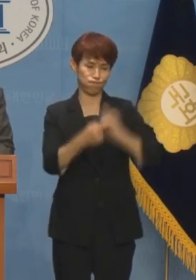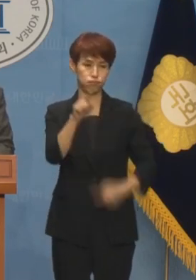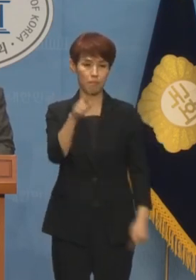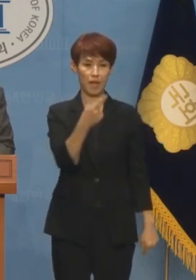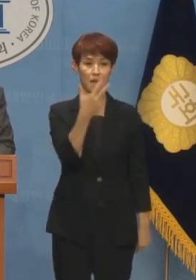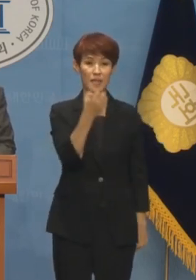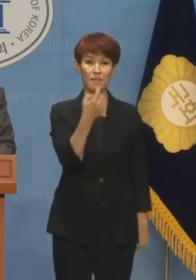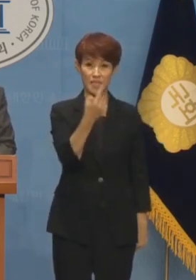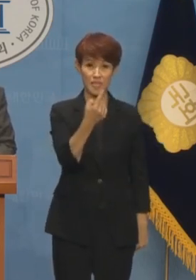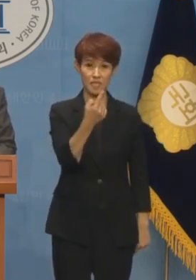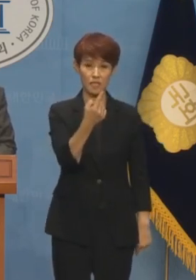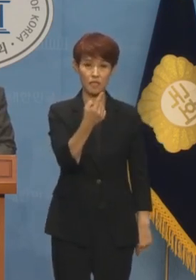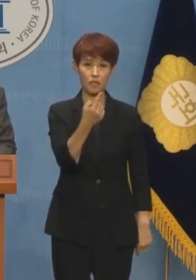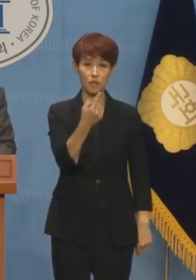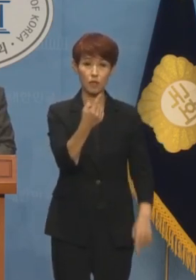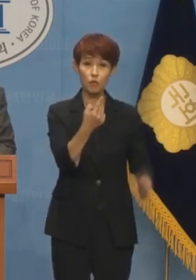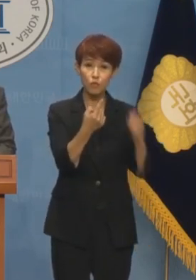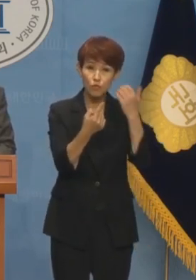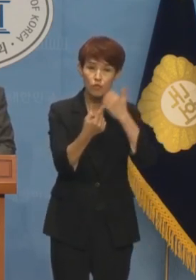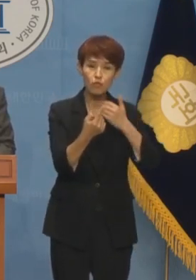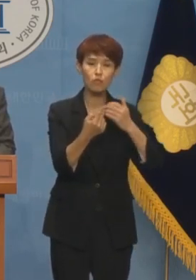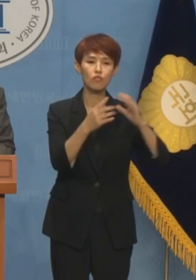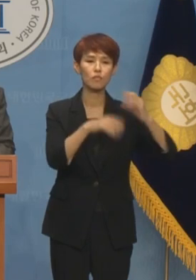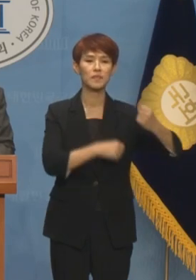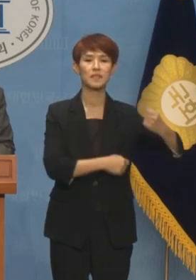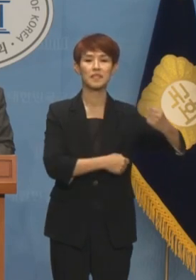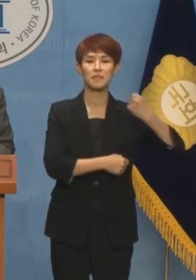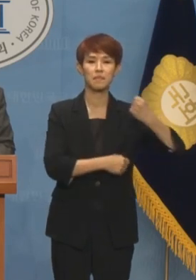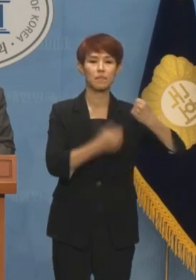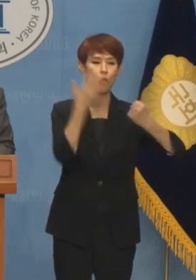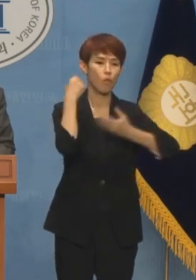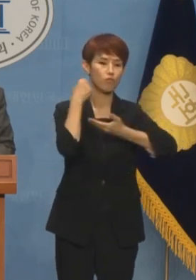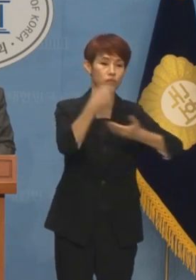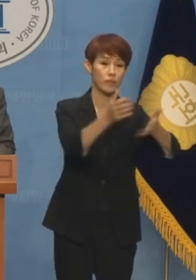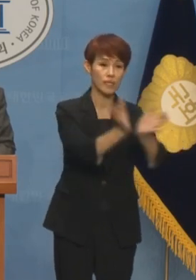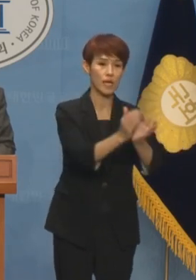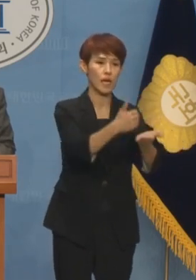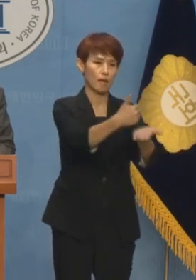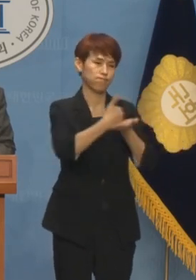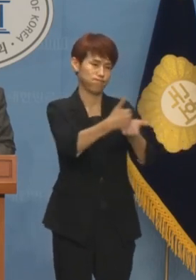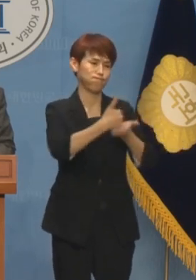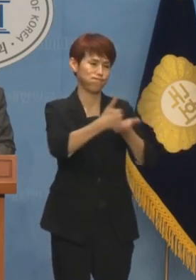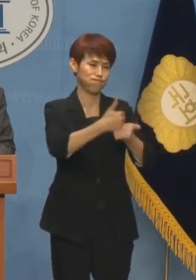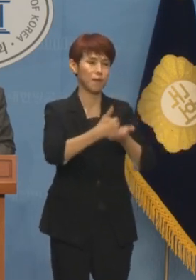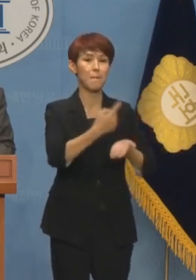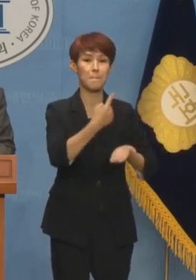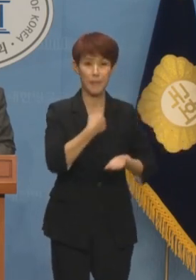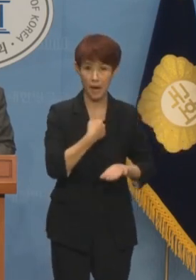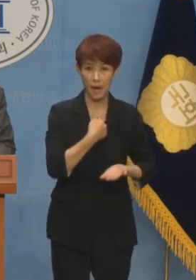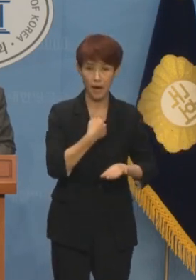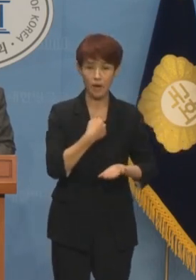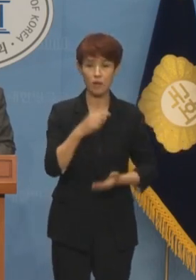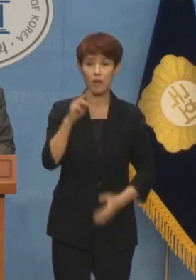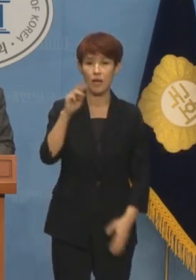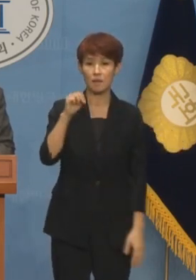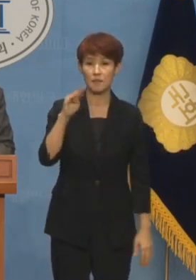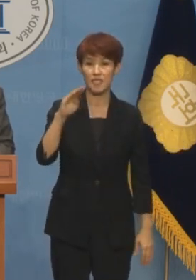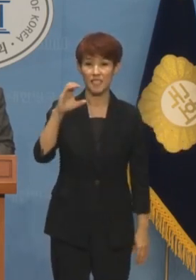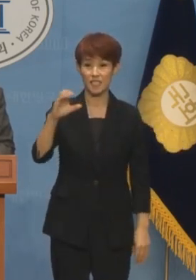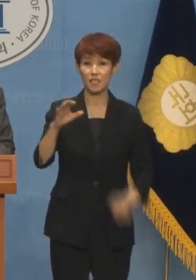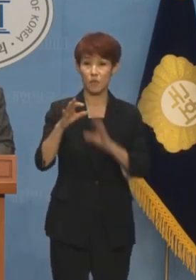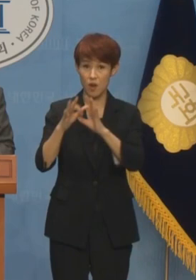181건은 모두 국민의힘과 보수 언론단체에서 제기했고 특히나 MBC의